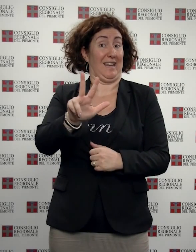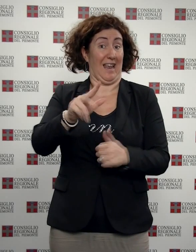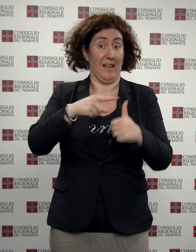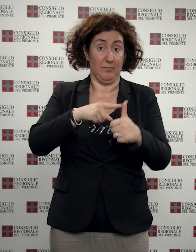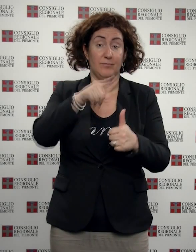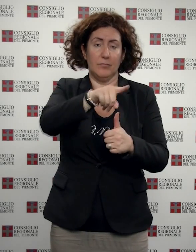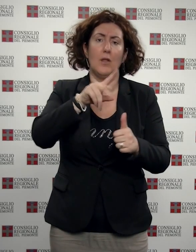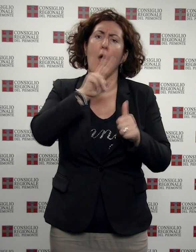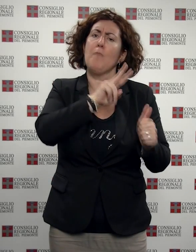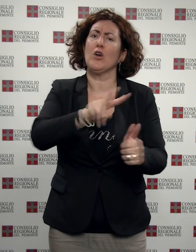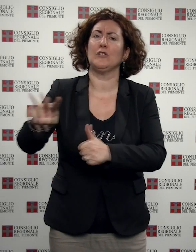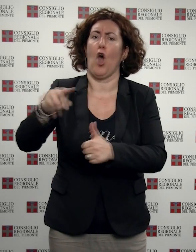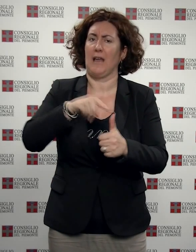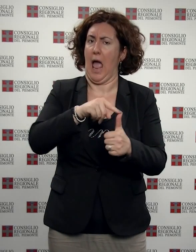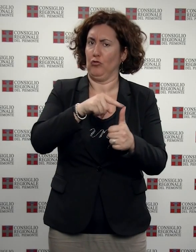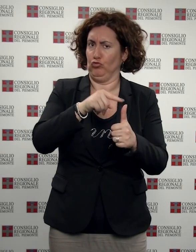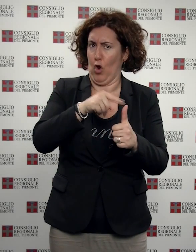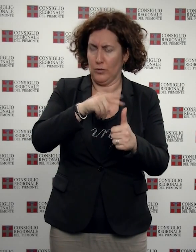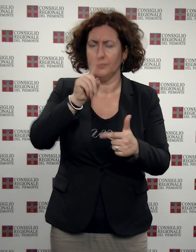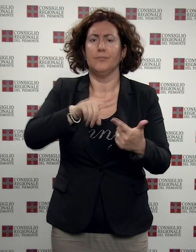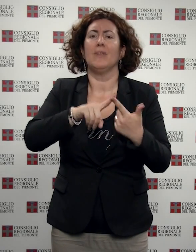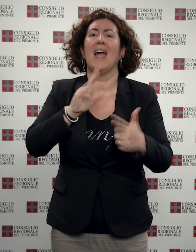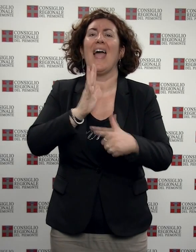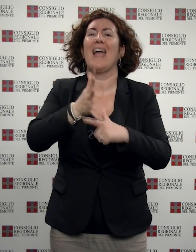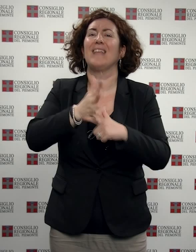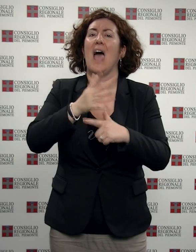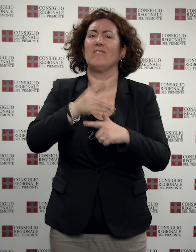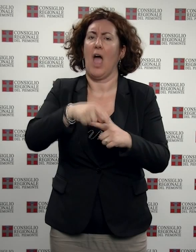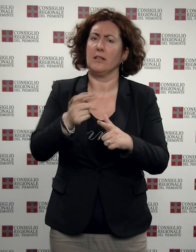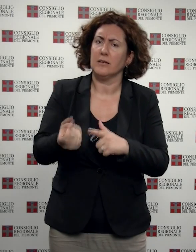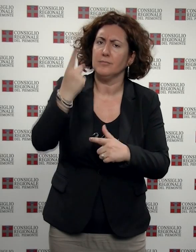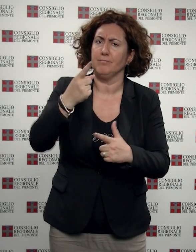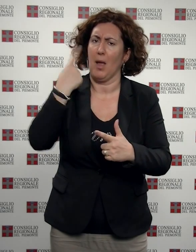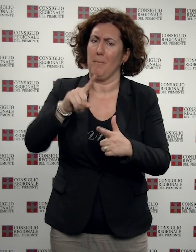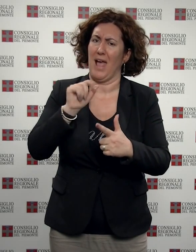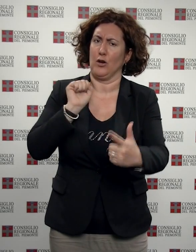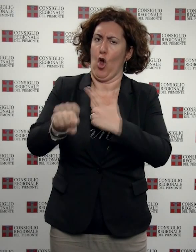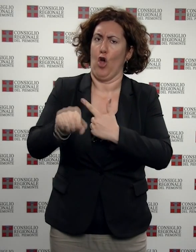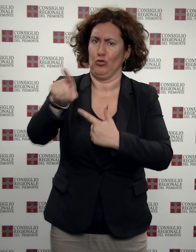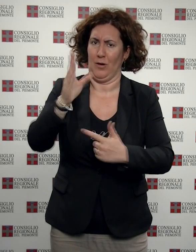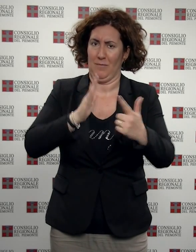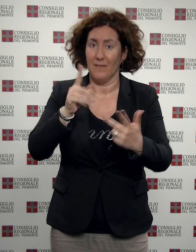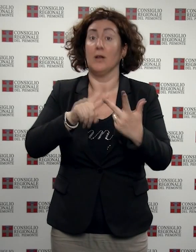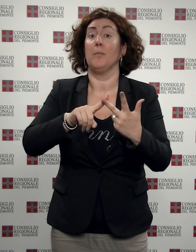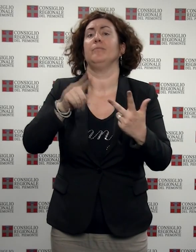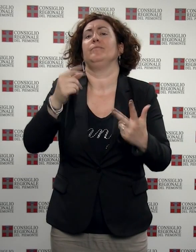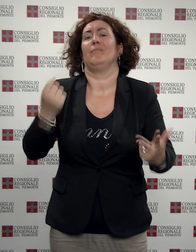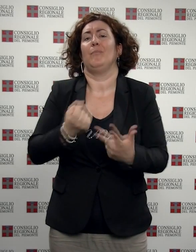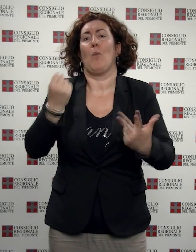di infiltrazioni mafiose, interventi per il contrasto del fenomeno criminoso e la promozione della cultura della legalità.